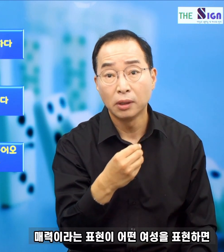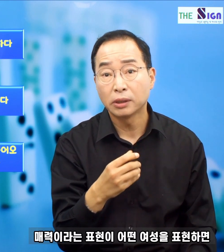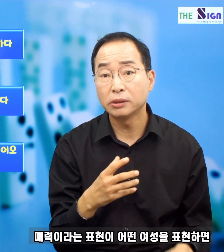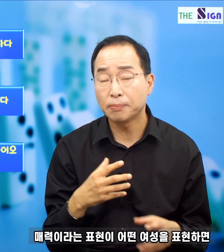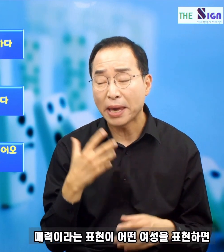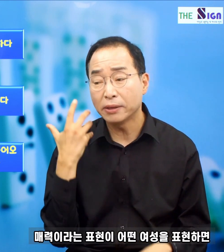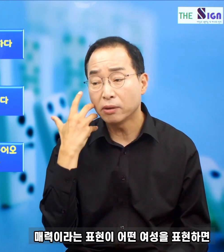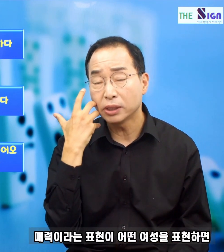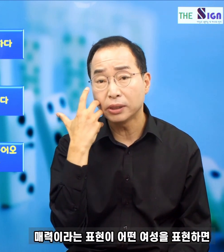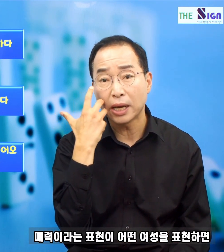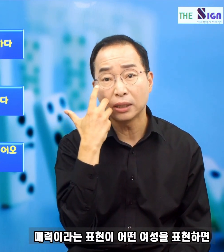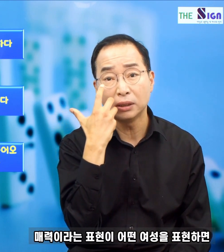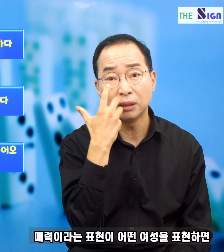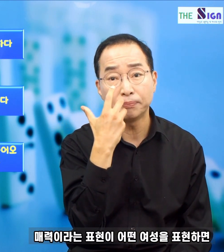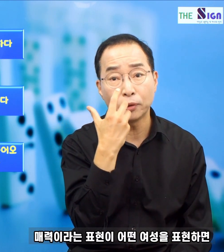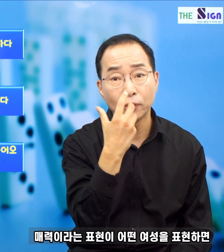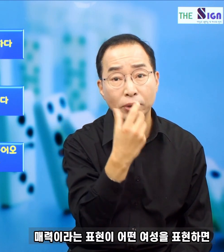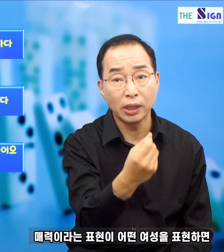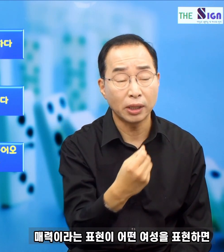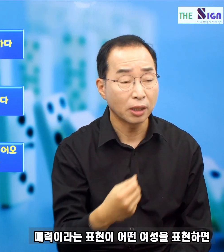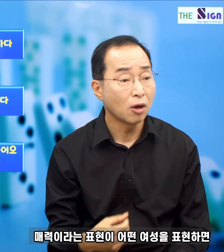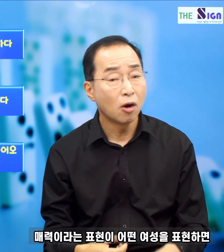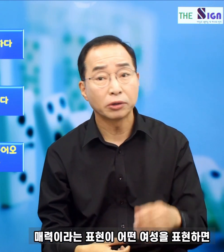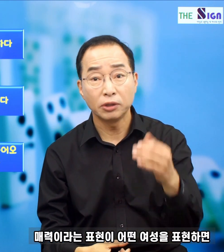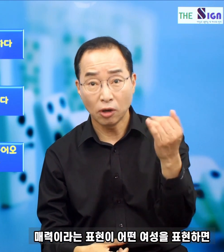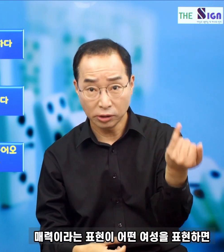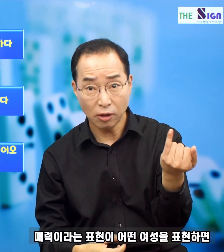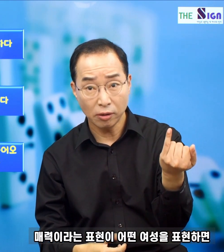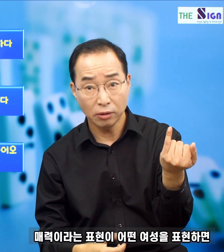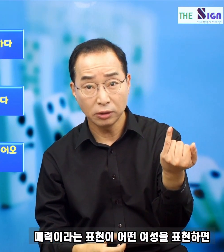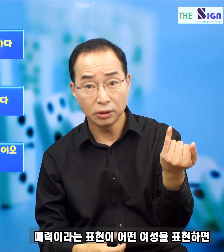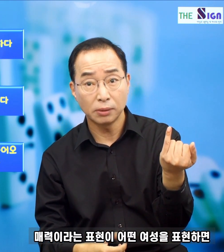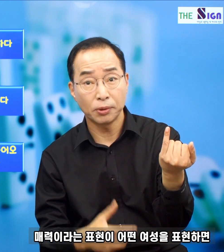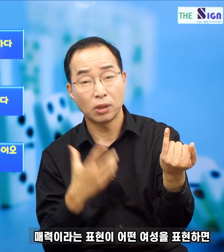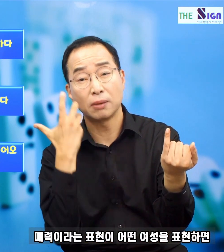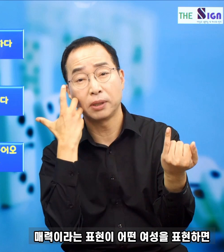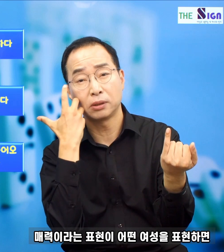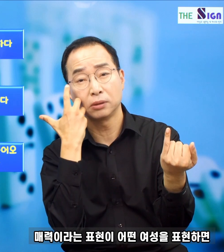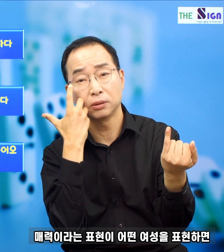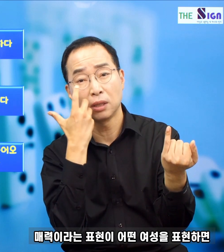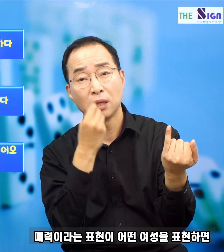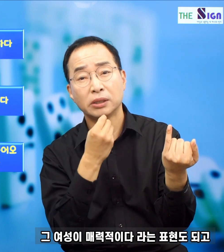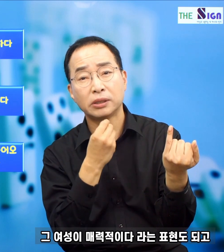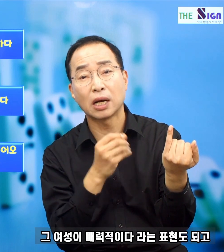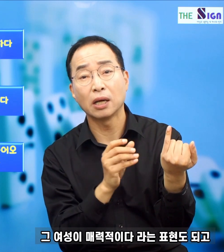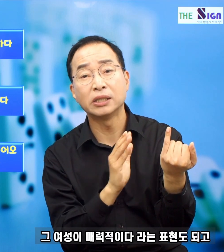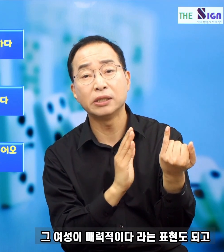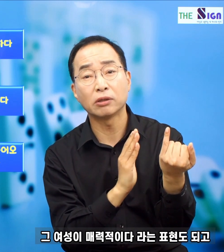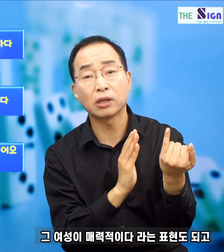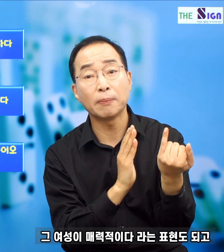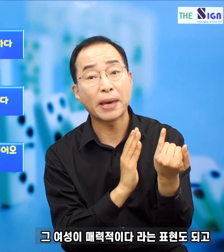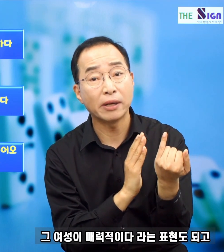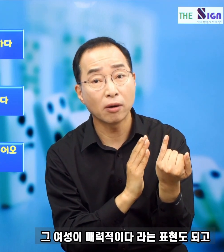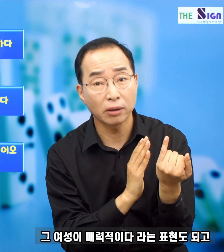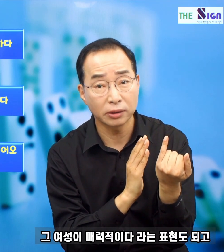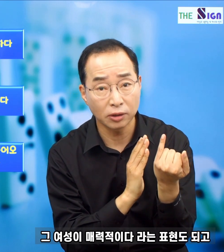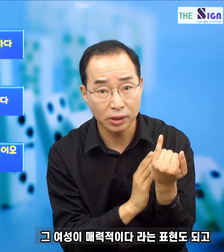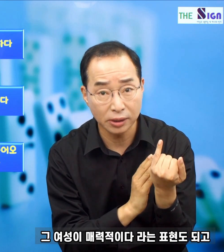그래서 매력이라는 이 표현이 어떤 여성을 표현하면은 그 여성이